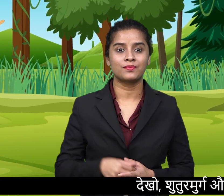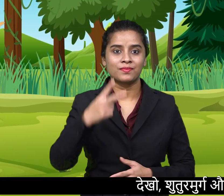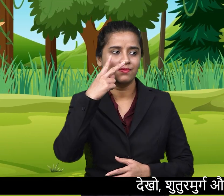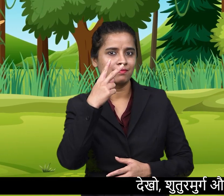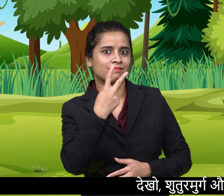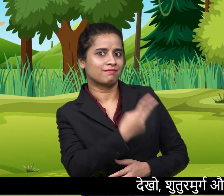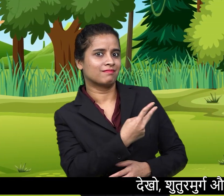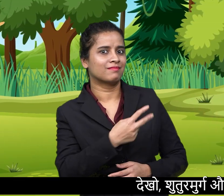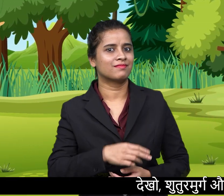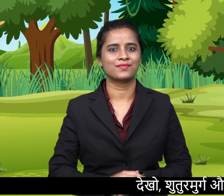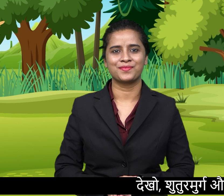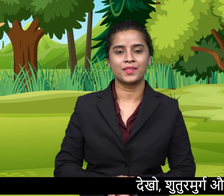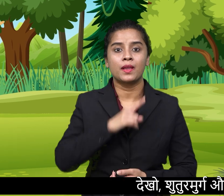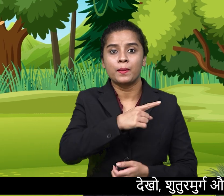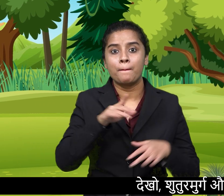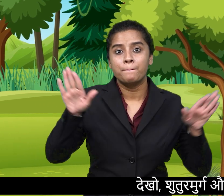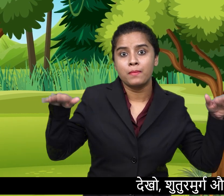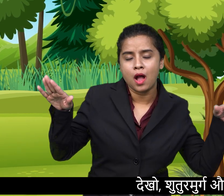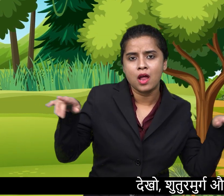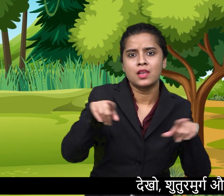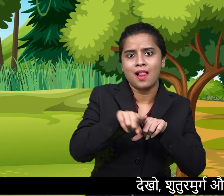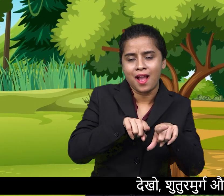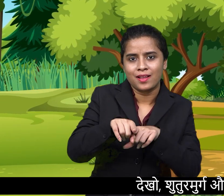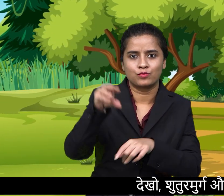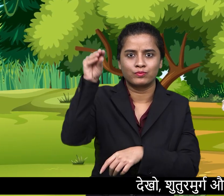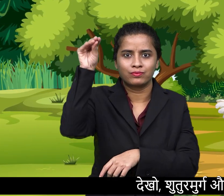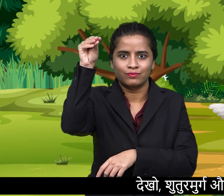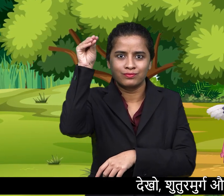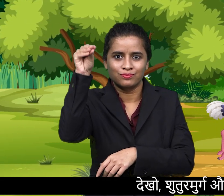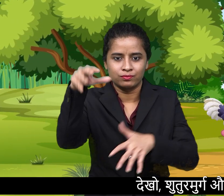देखो, शुतुरमुर्ग और एमू जैसे पक्षी उड़ नहीं सकते।